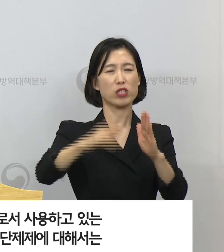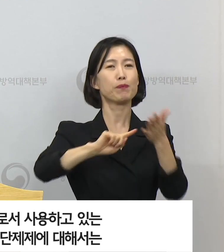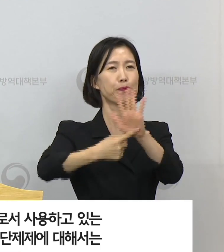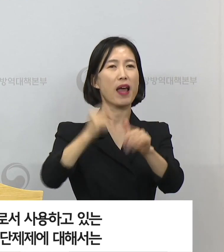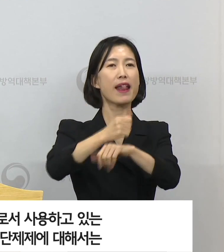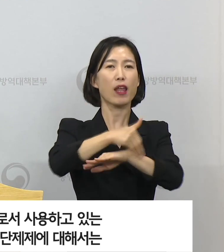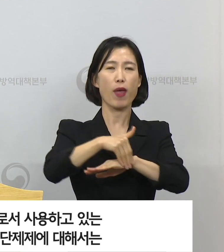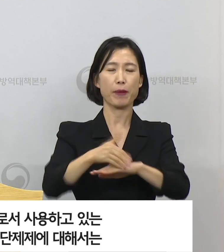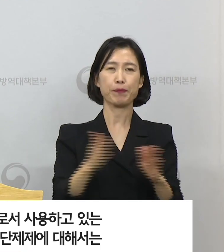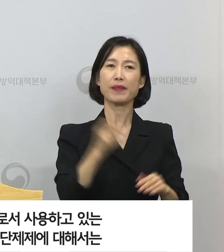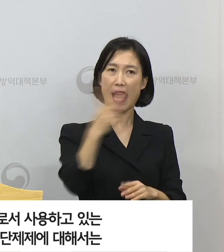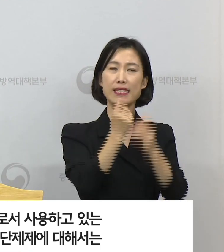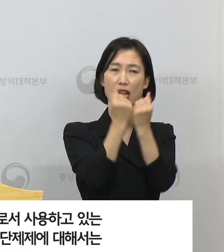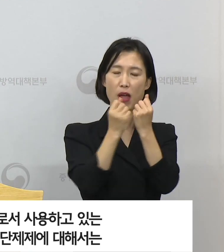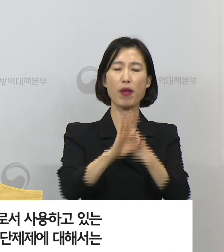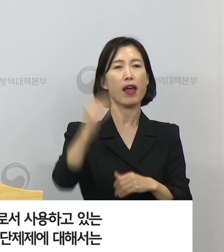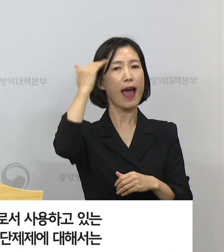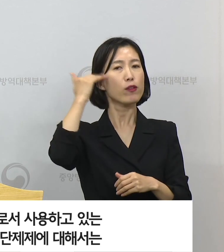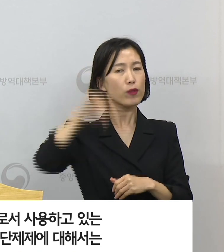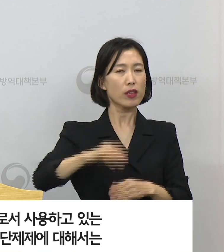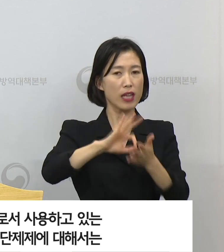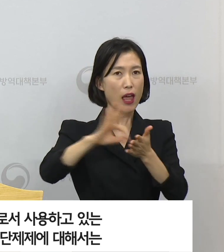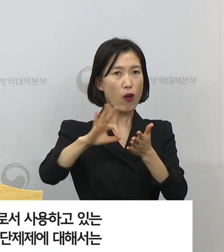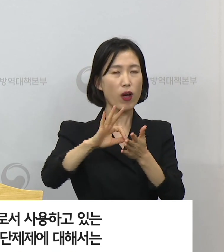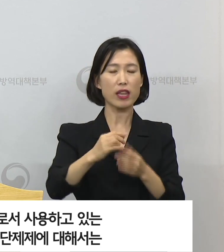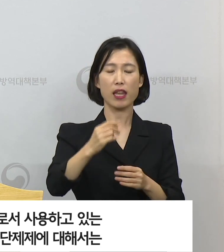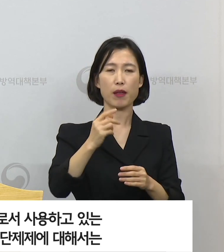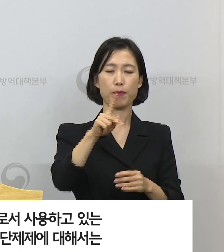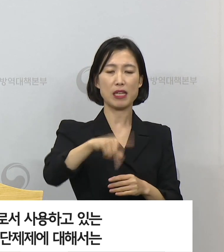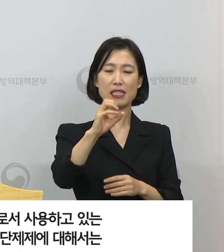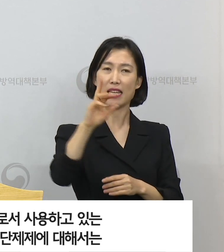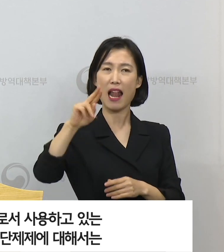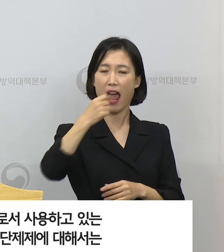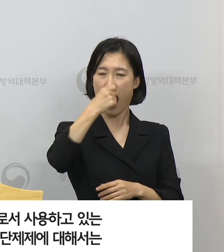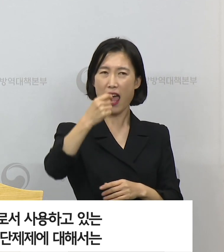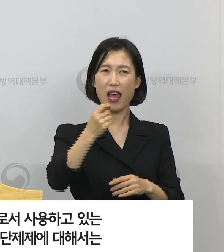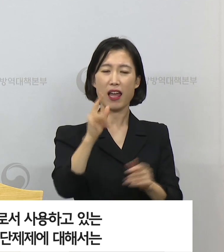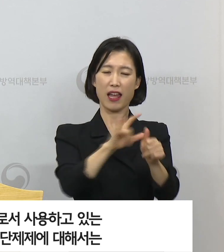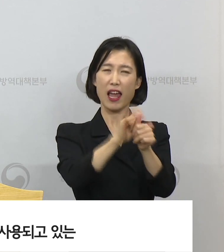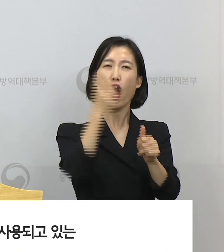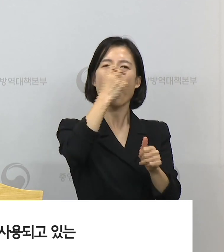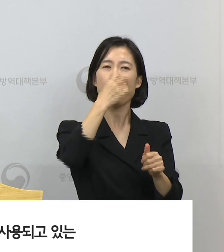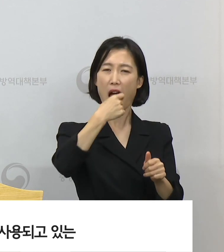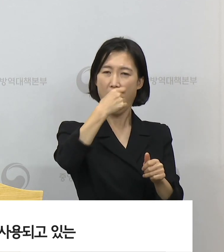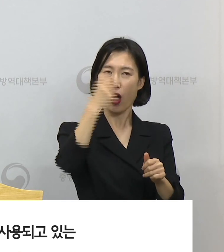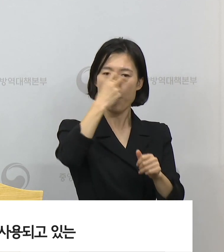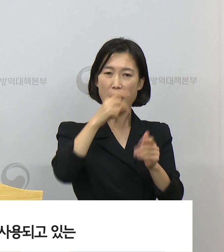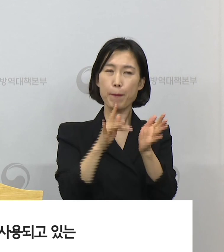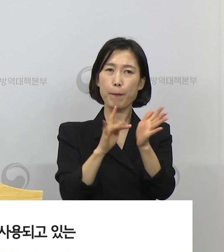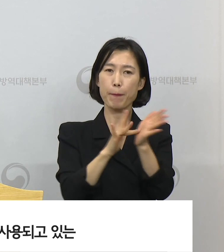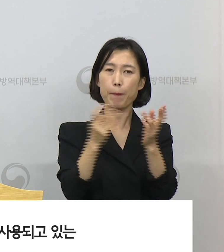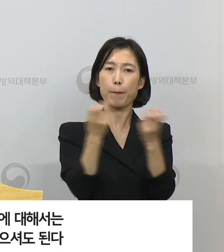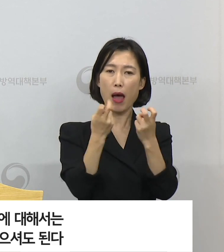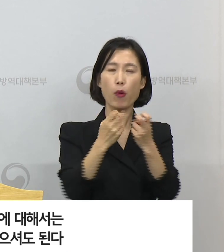국내에서 현재 확진 검사로서 사용하고 있는 리얼타임 RT-PCR의 진단 제재에 대해서는 국내에서 허가되고